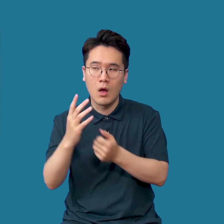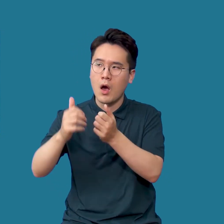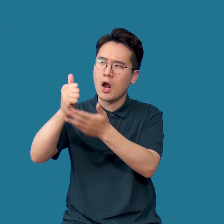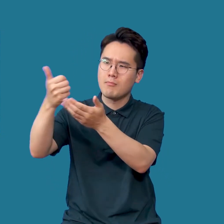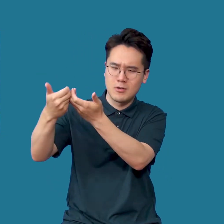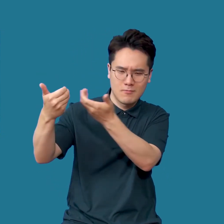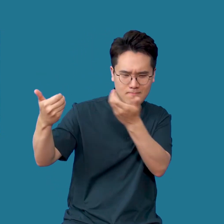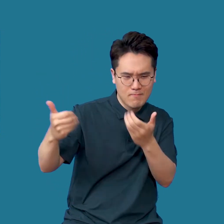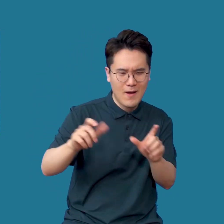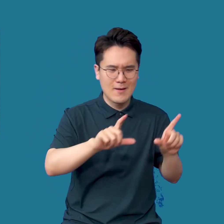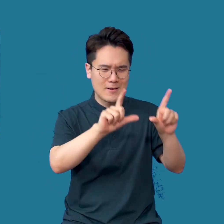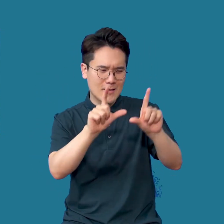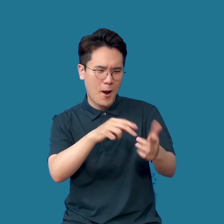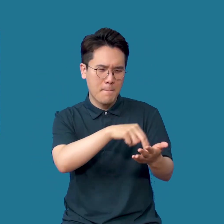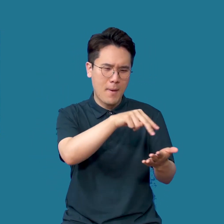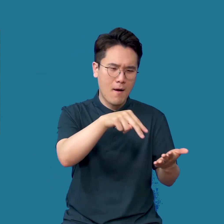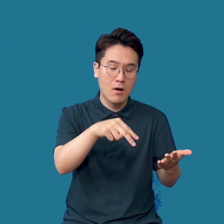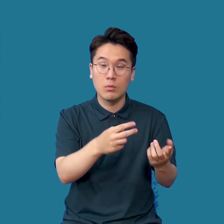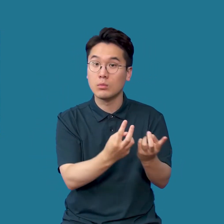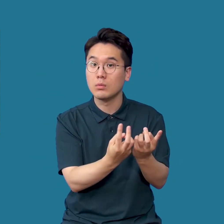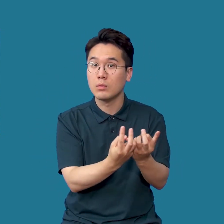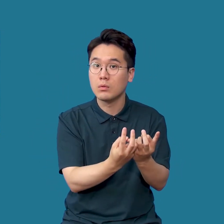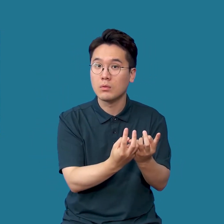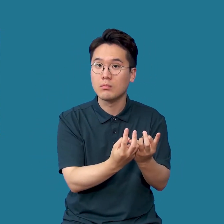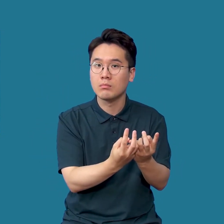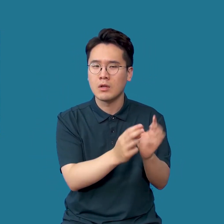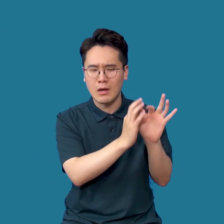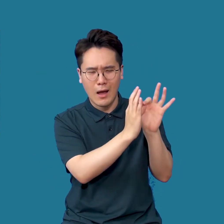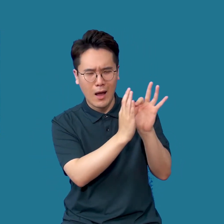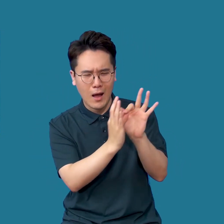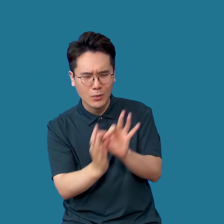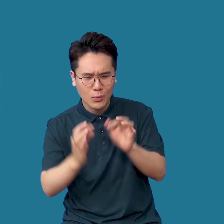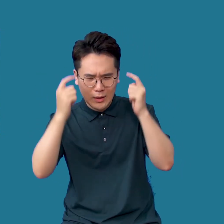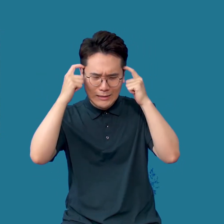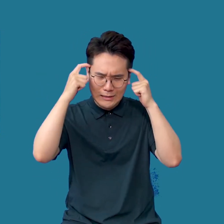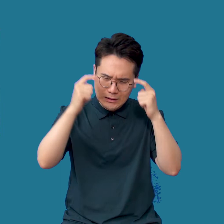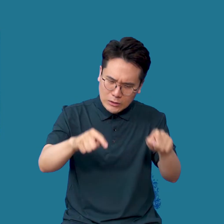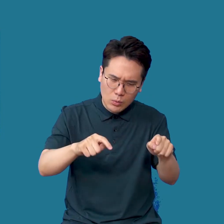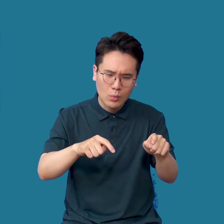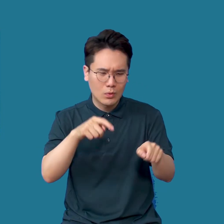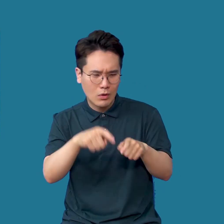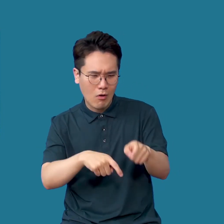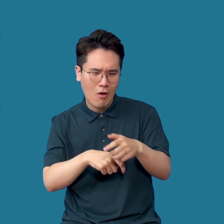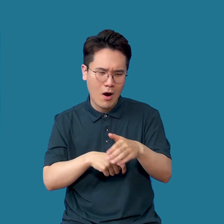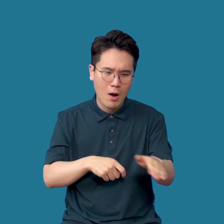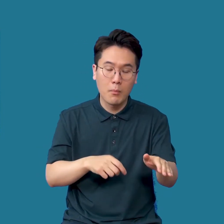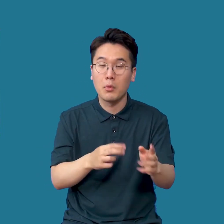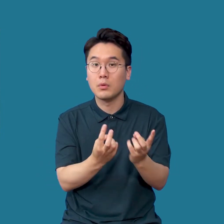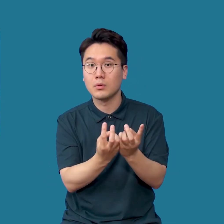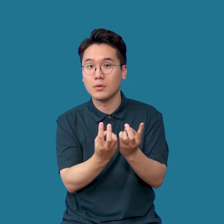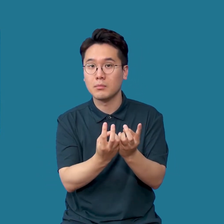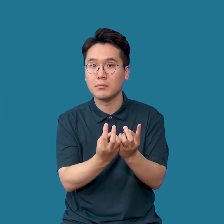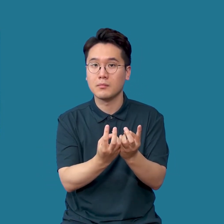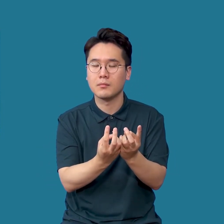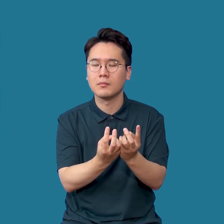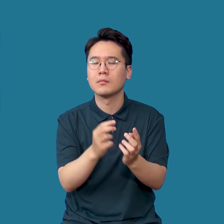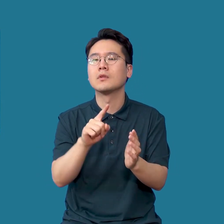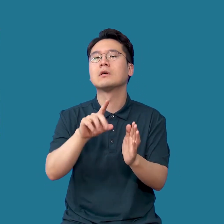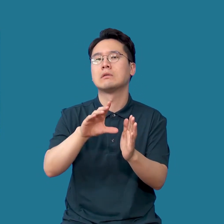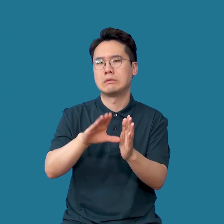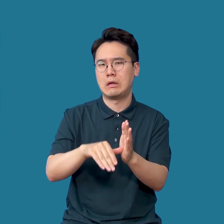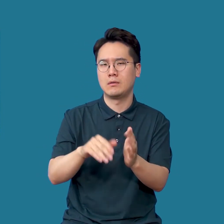됩니까? 계속 지옥으로 가려고 하면은 어떻게 합니까? 그때는 하나님이